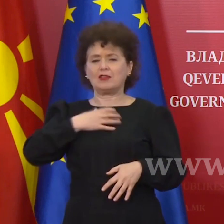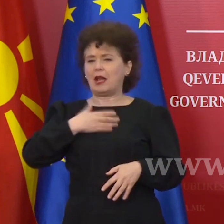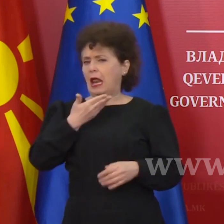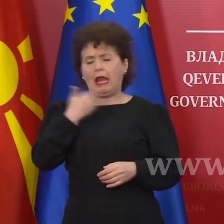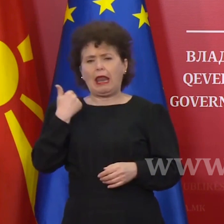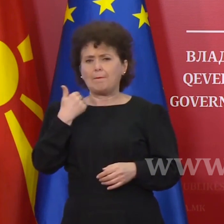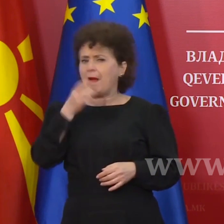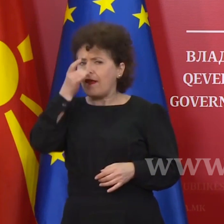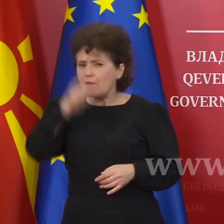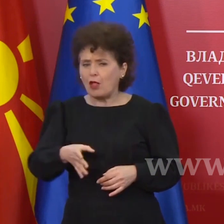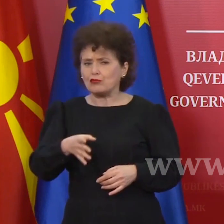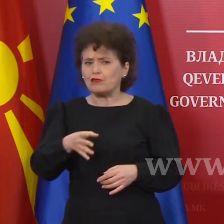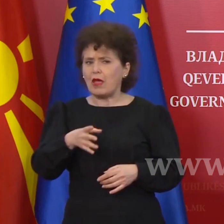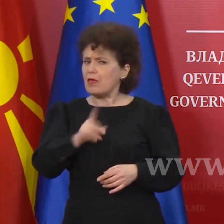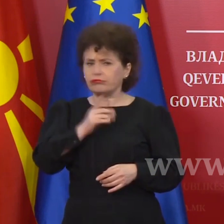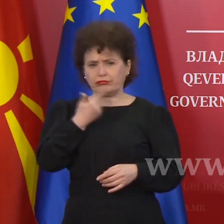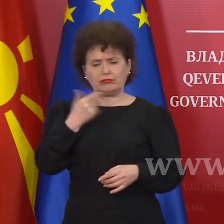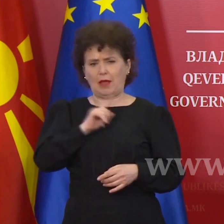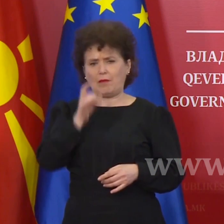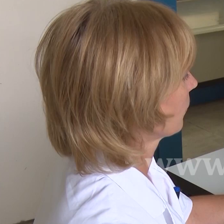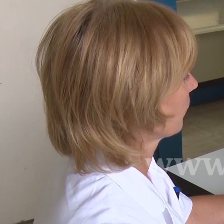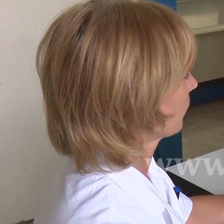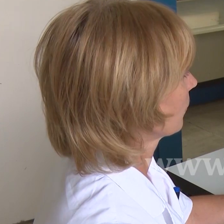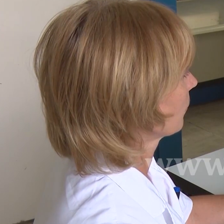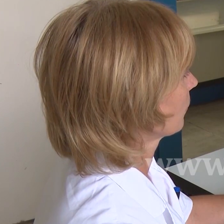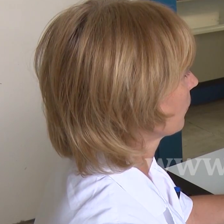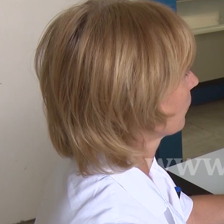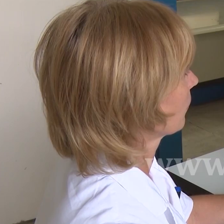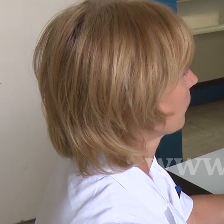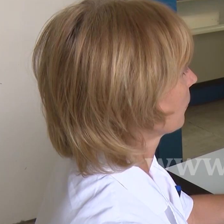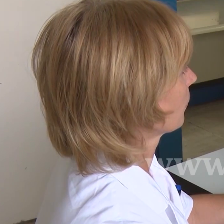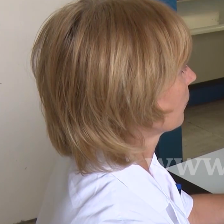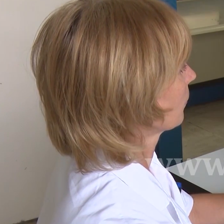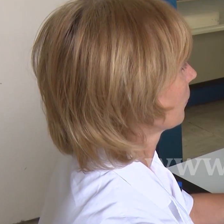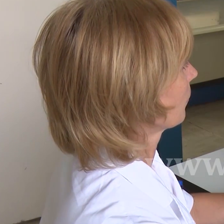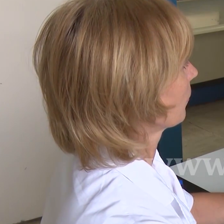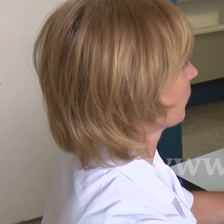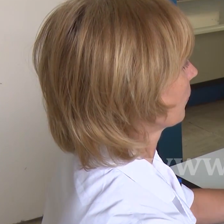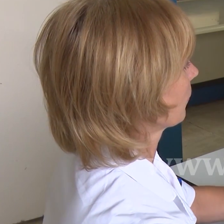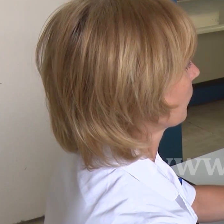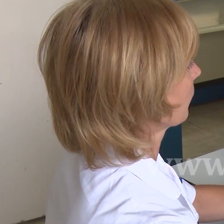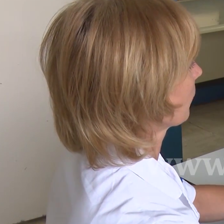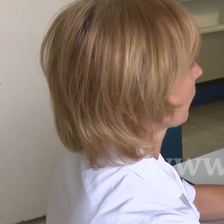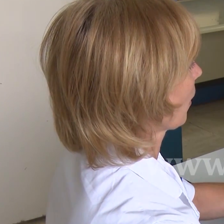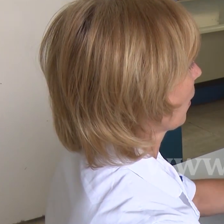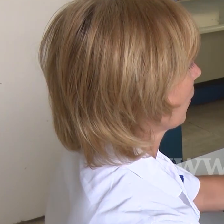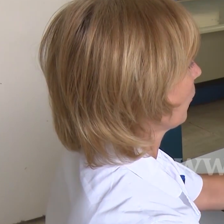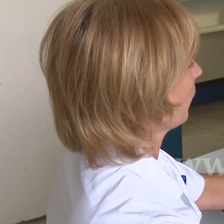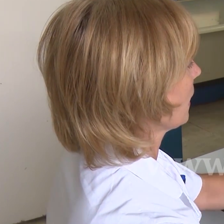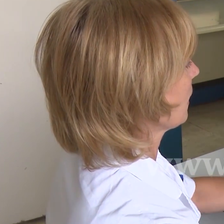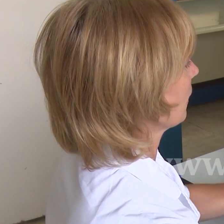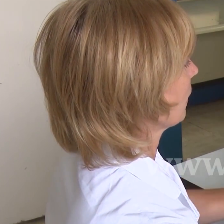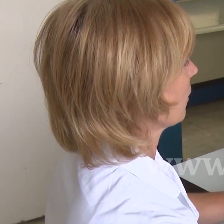знаци за влошување на нејзината состојба. Во текот на денешниот ден тестирани се уште 30 други лица од